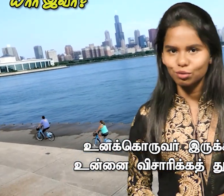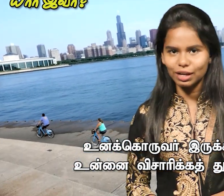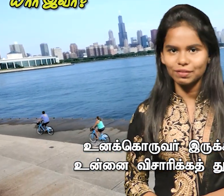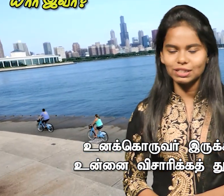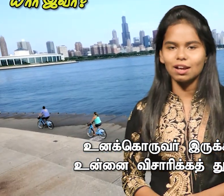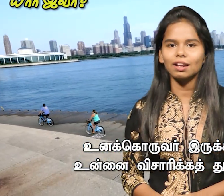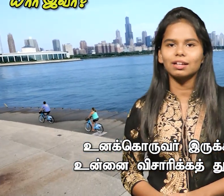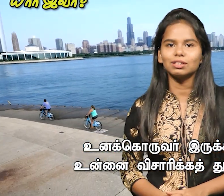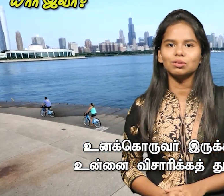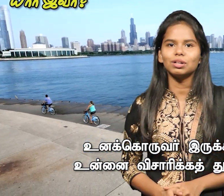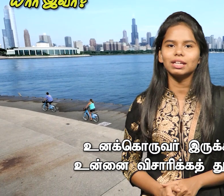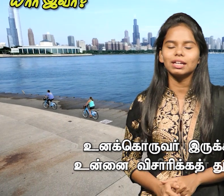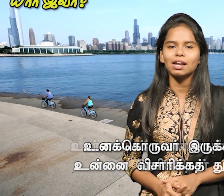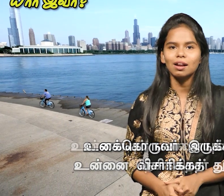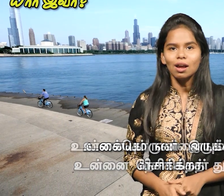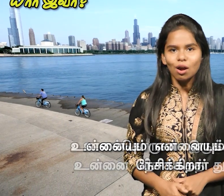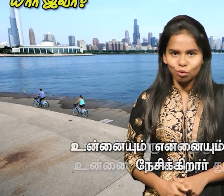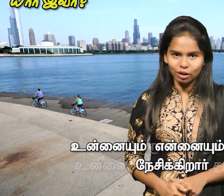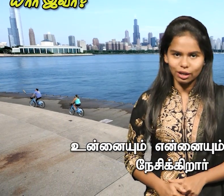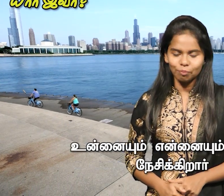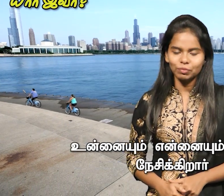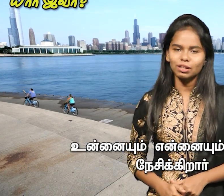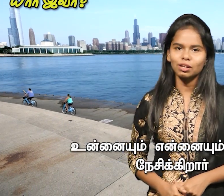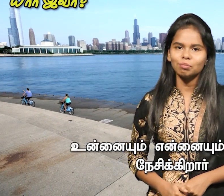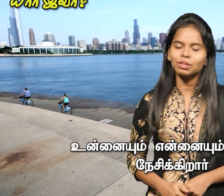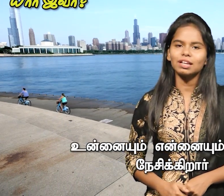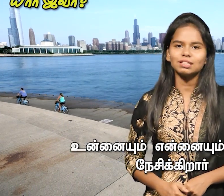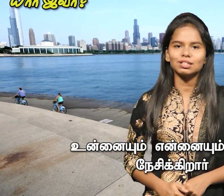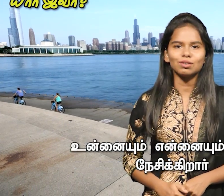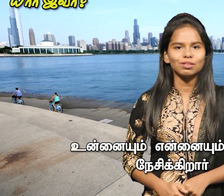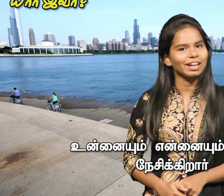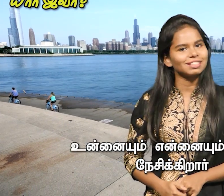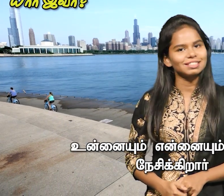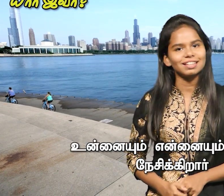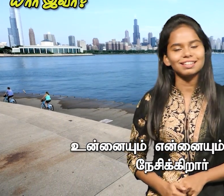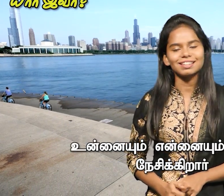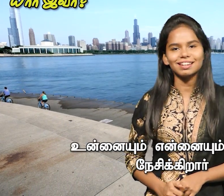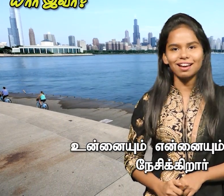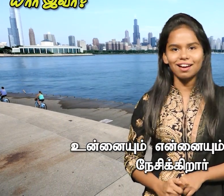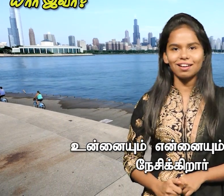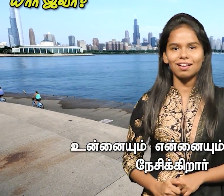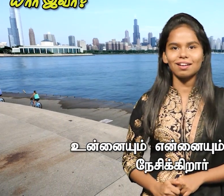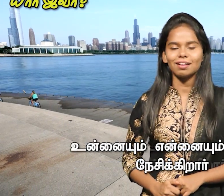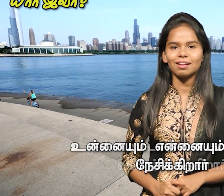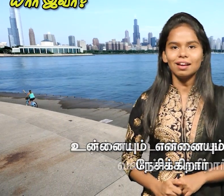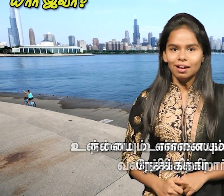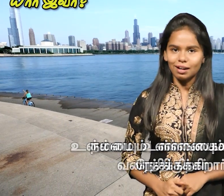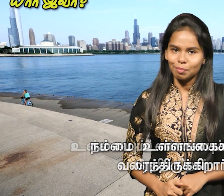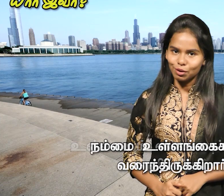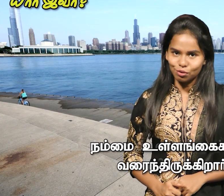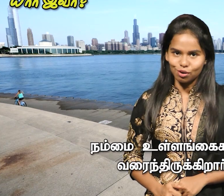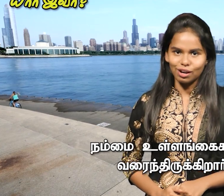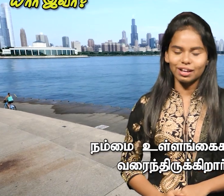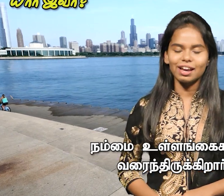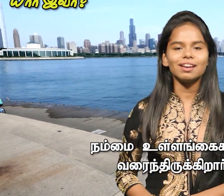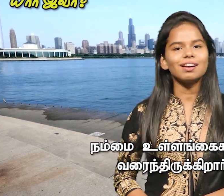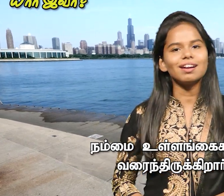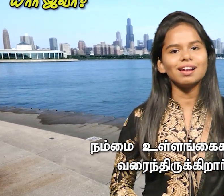இருக்கிறார், உன்னை விசாரிக்க துடிக்கிறார், உன்னையும் என்னையும் இயேசு நேசிக்கிறார்,